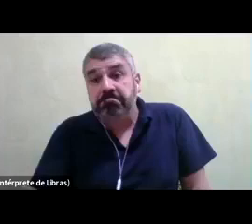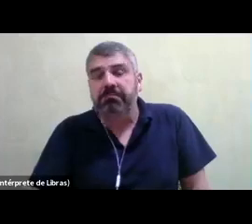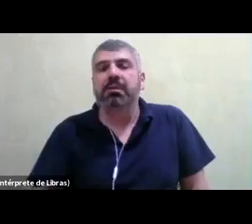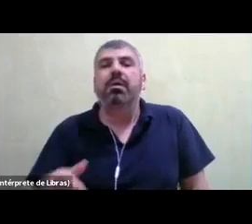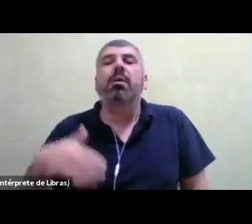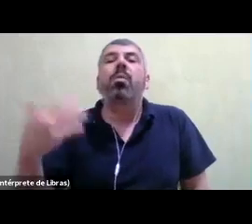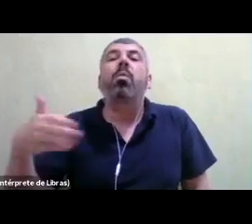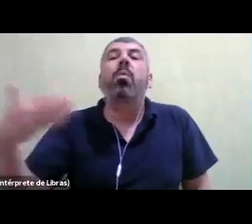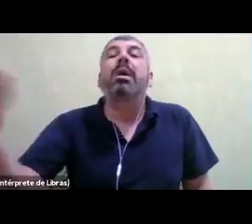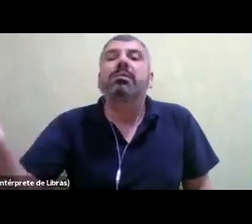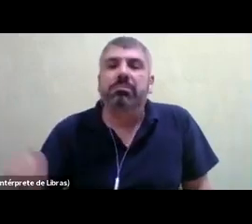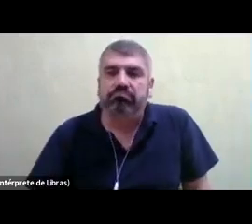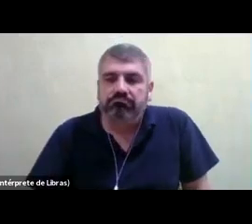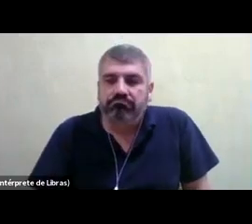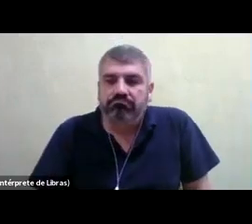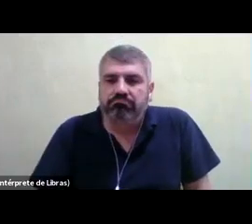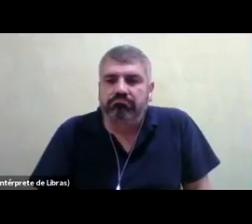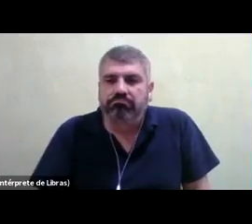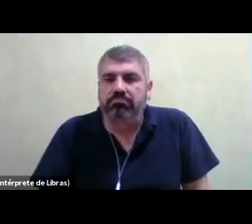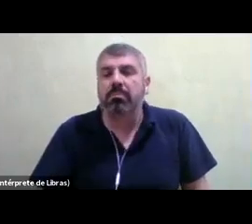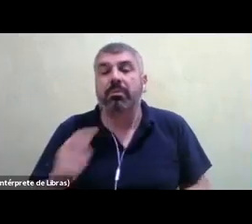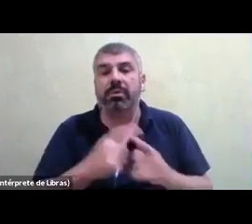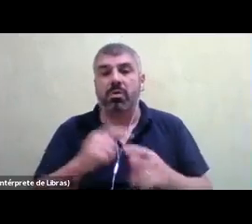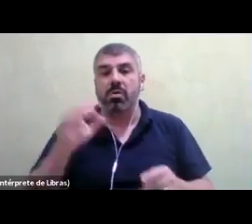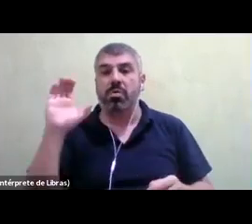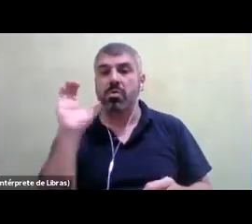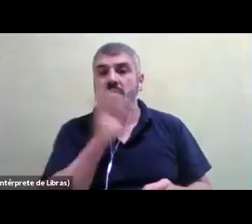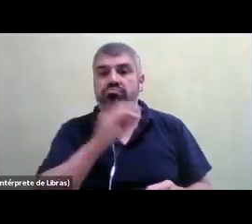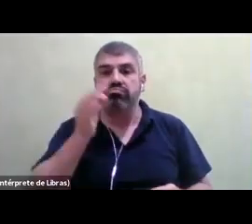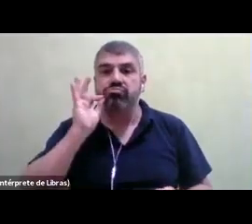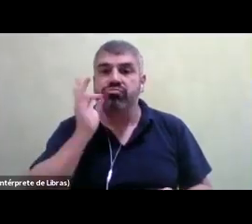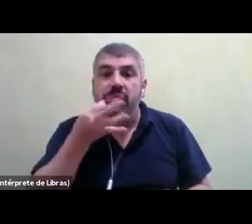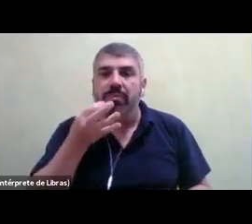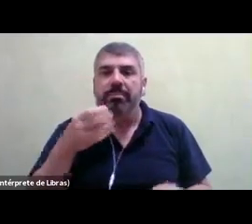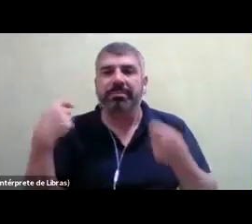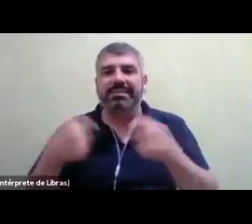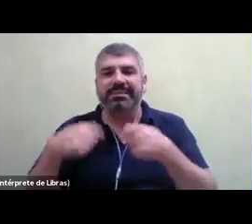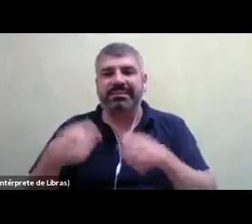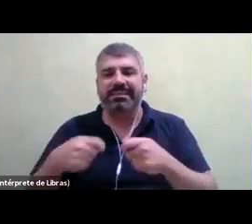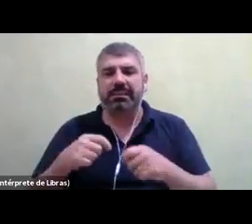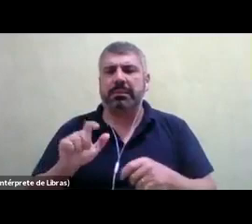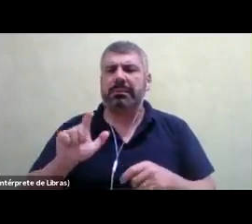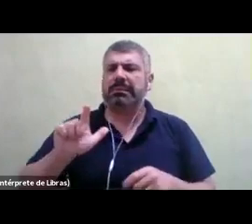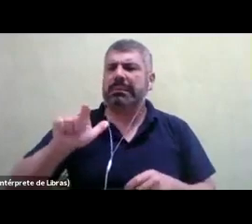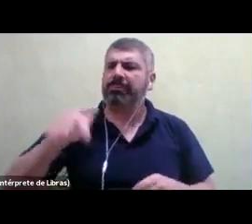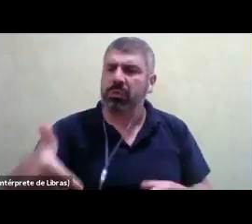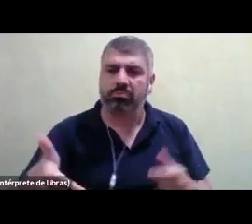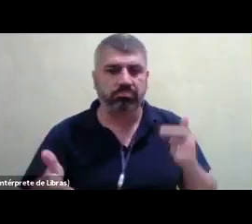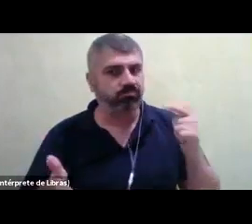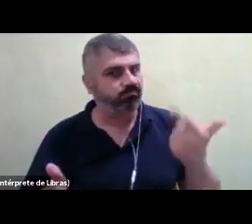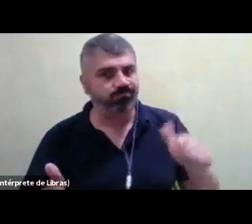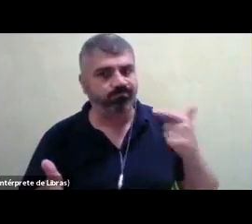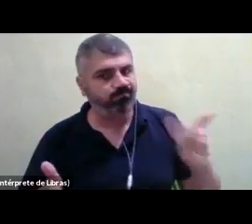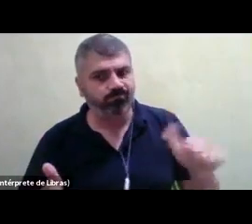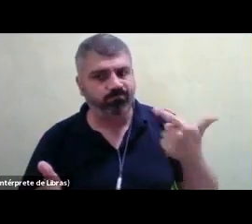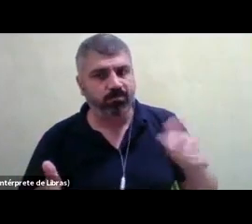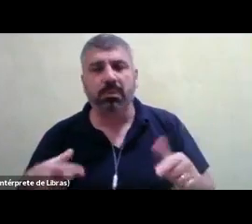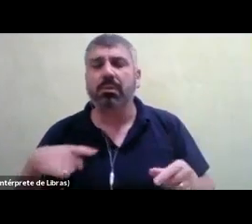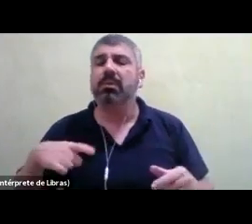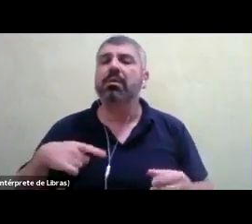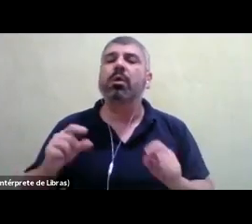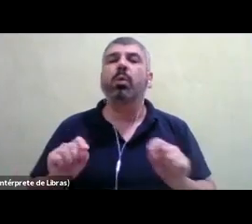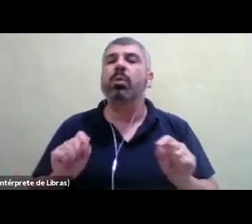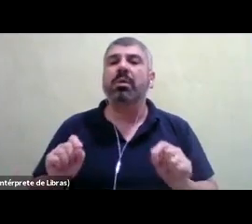quando? Porque é urgente, né? Não tem depois. Não tem depois quando eu tenho o número que eu tenho